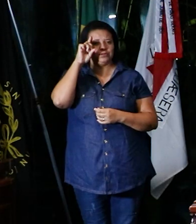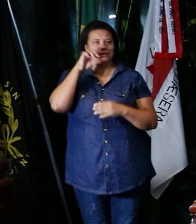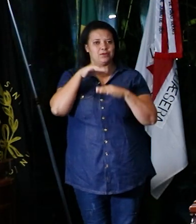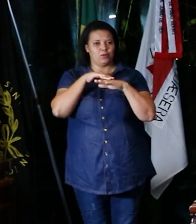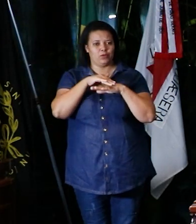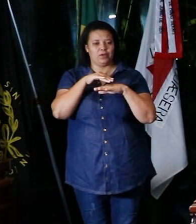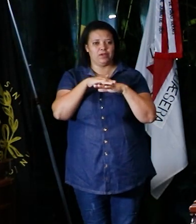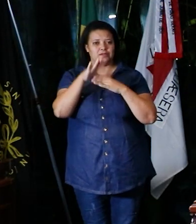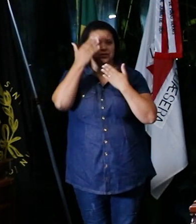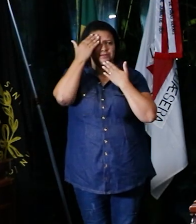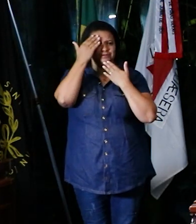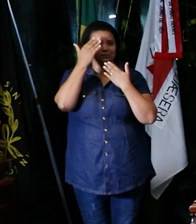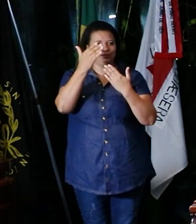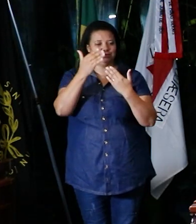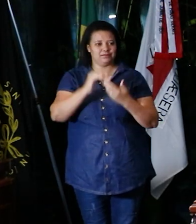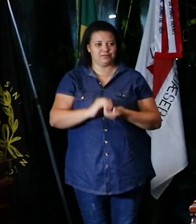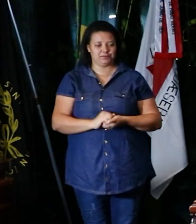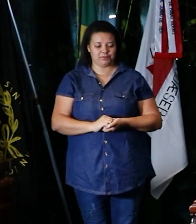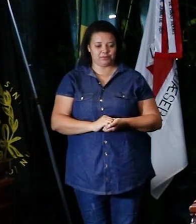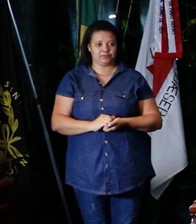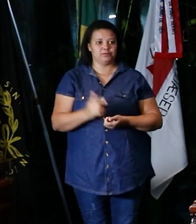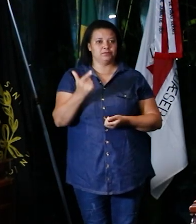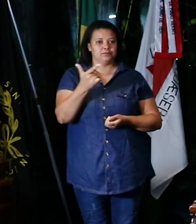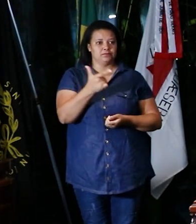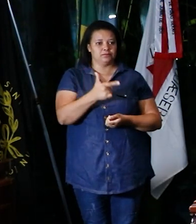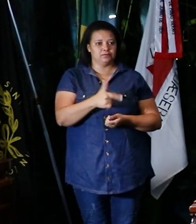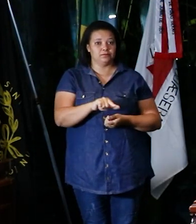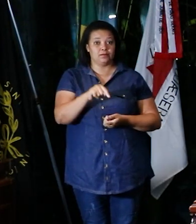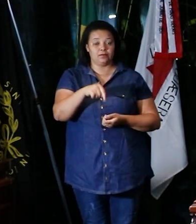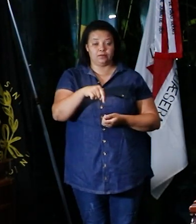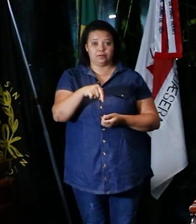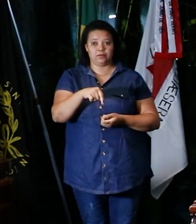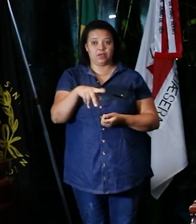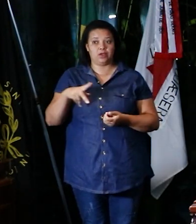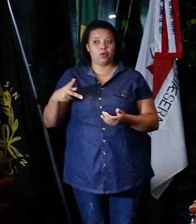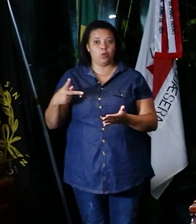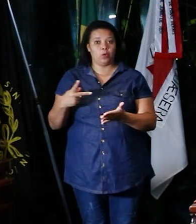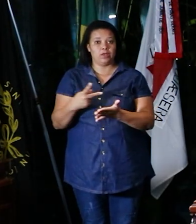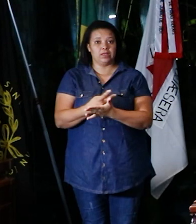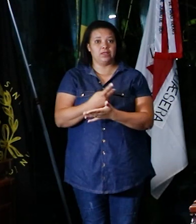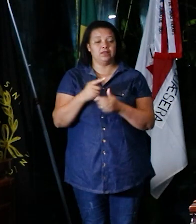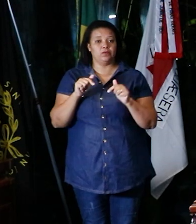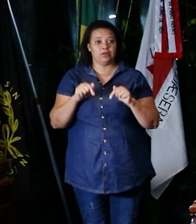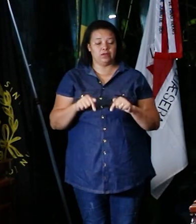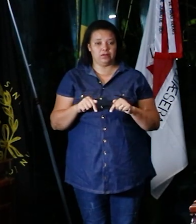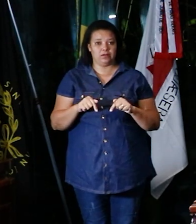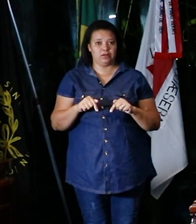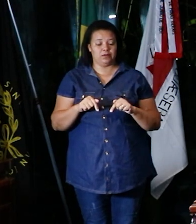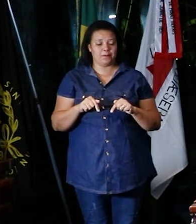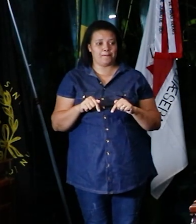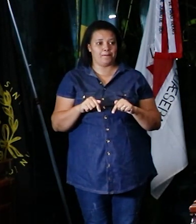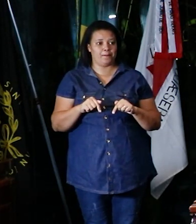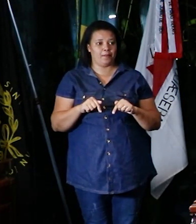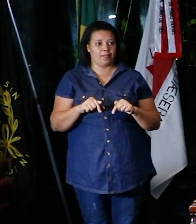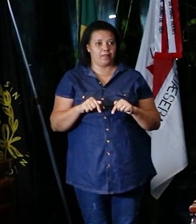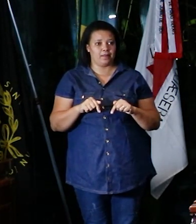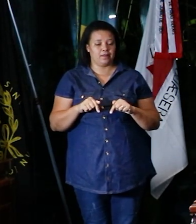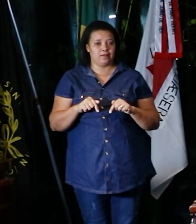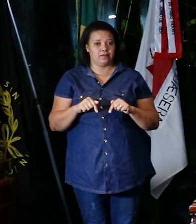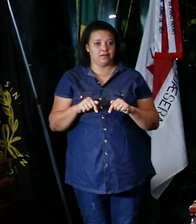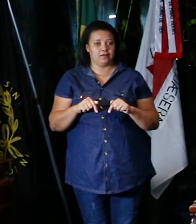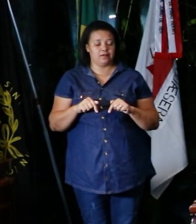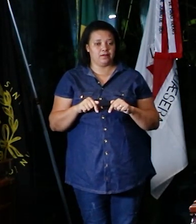noites, mas não custa repetir. Esse evento aqui só foi possível com a